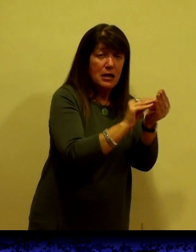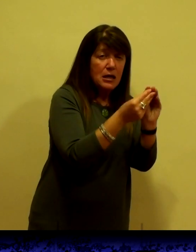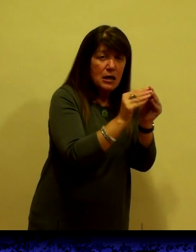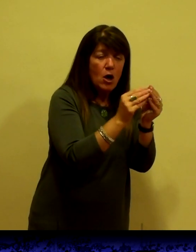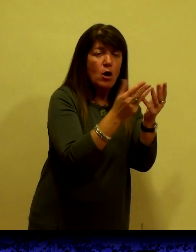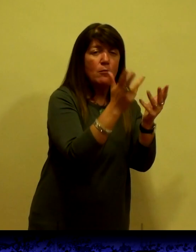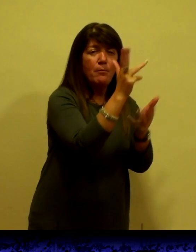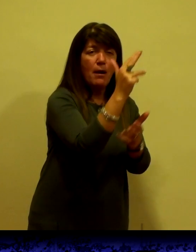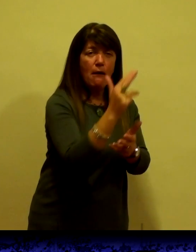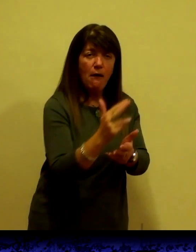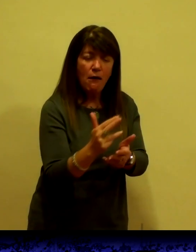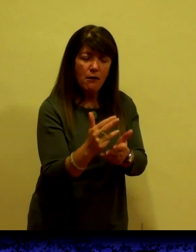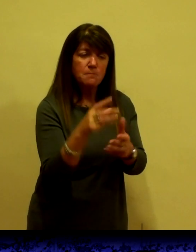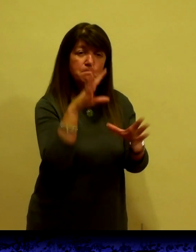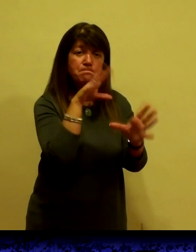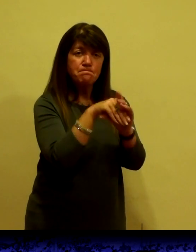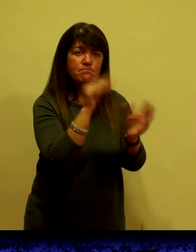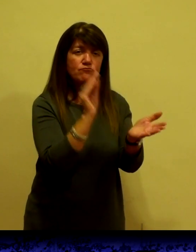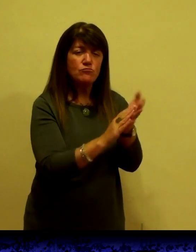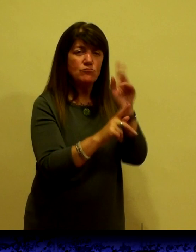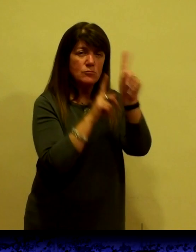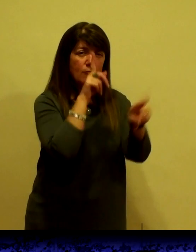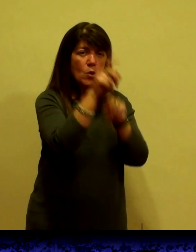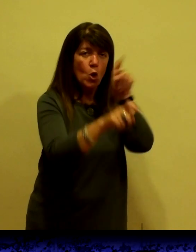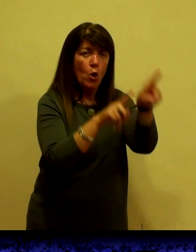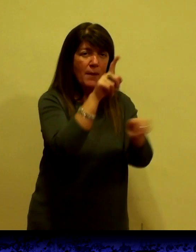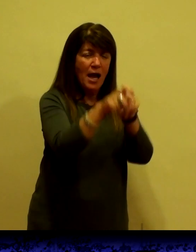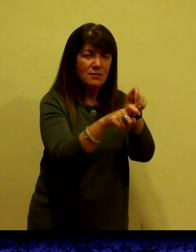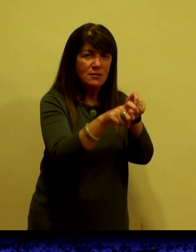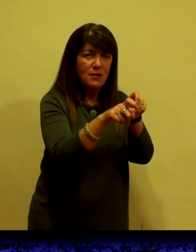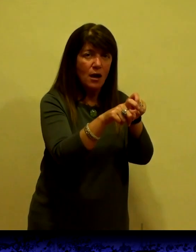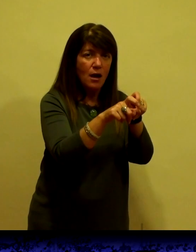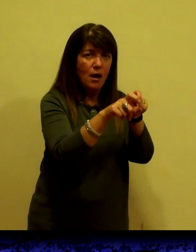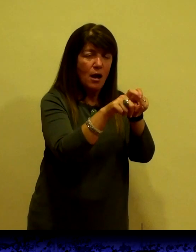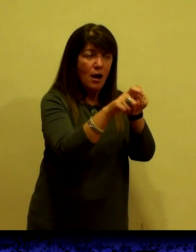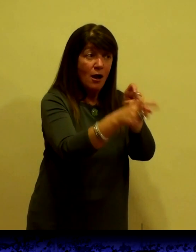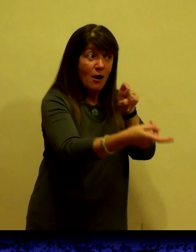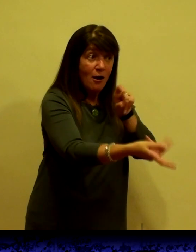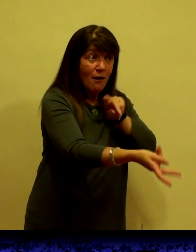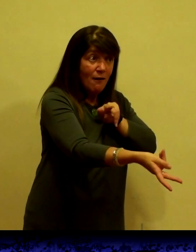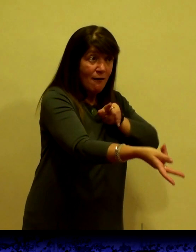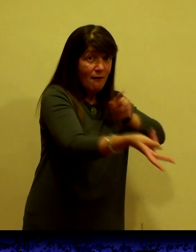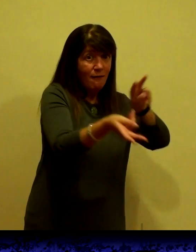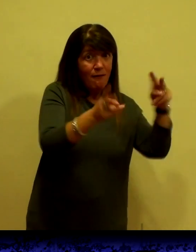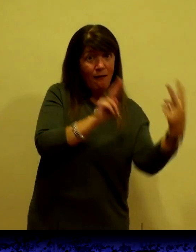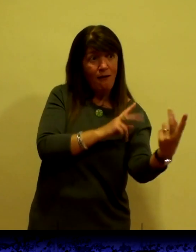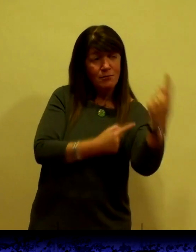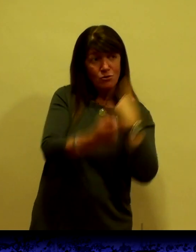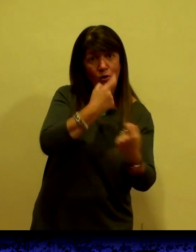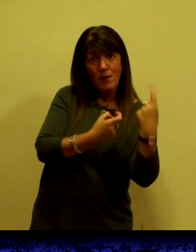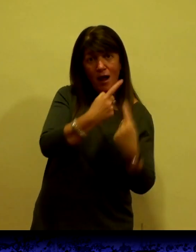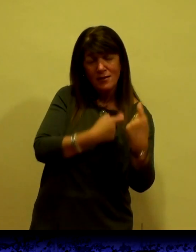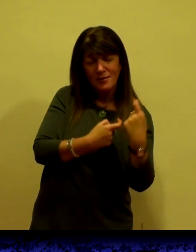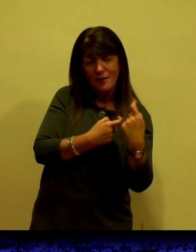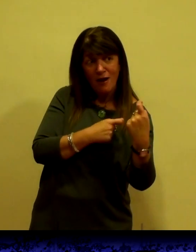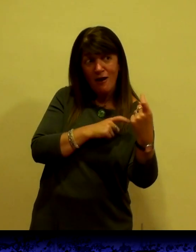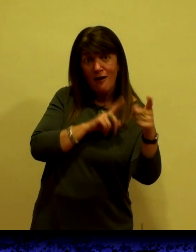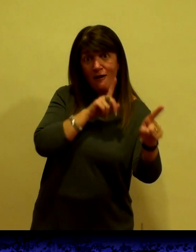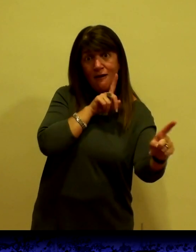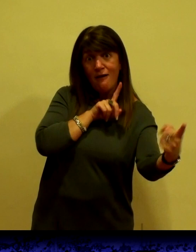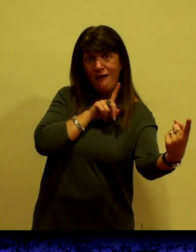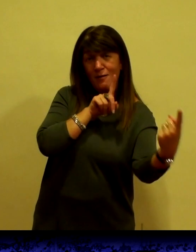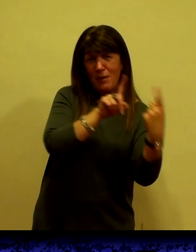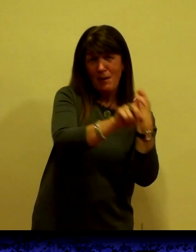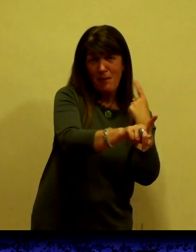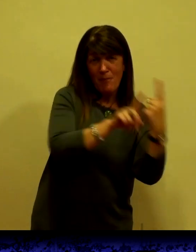presenta una serie di domande a cui si risponde con altrettante domande. E questa sequenza di domande in qualche